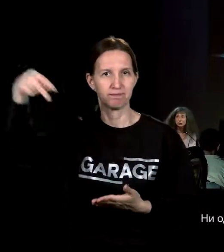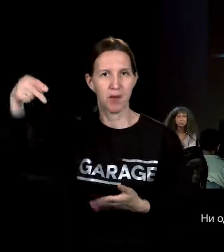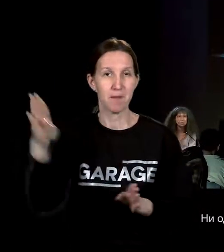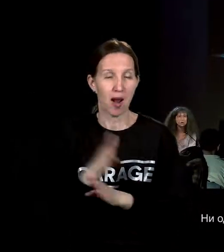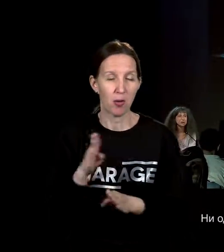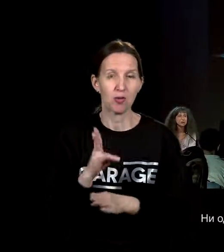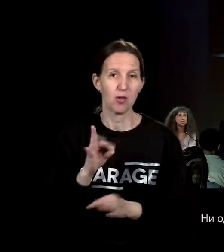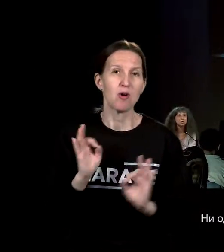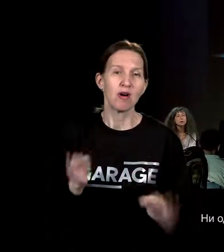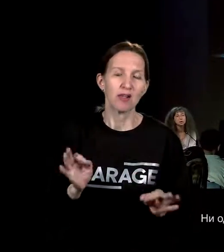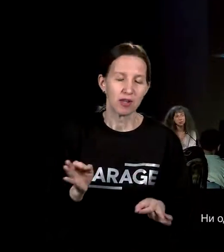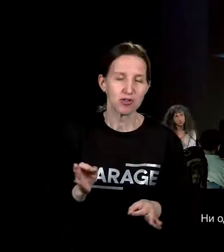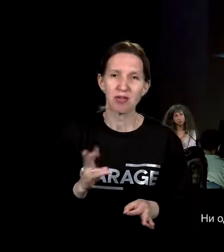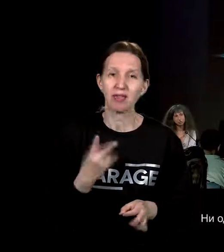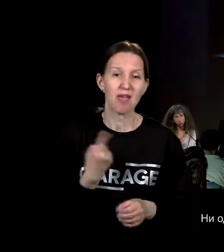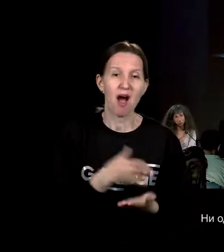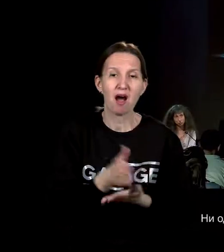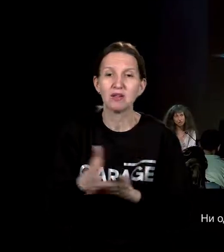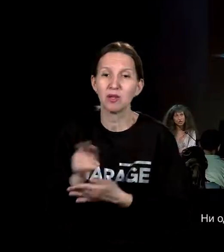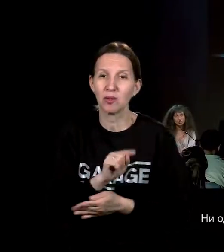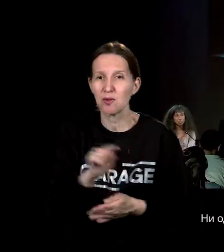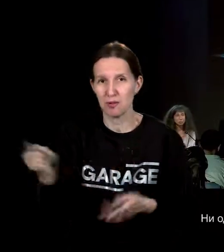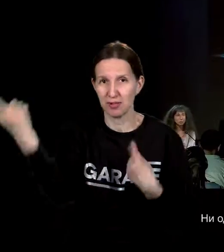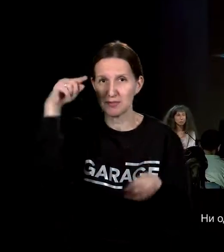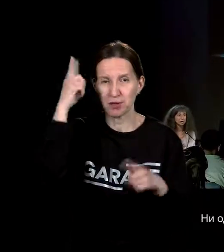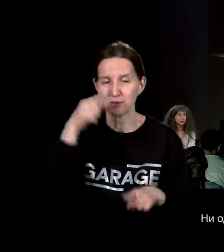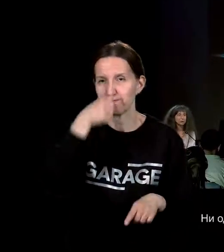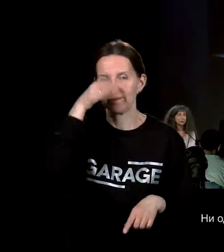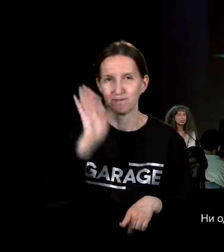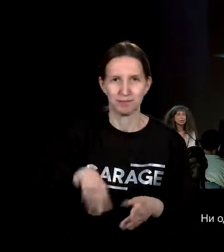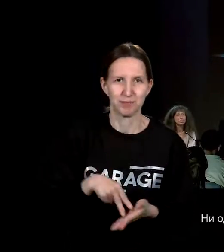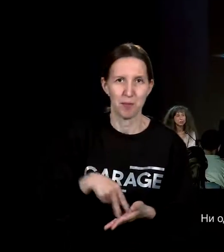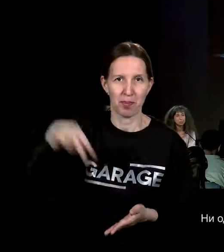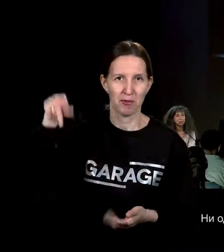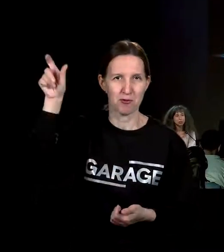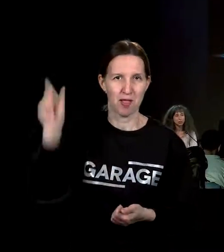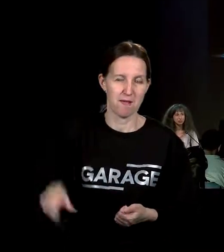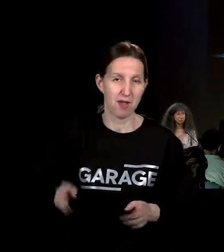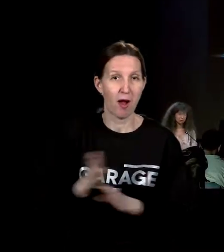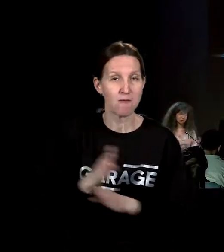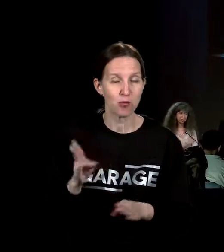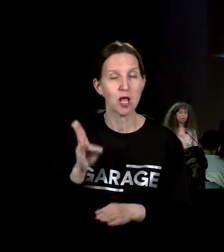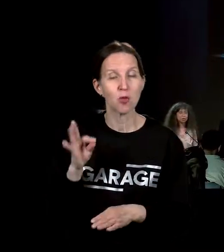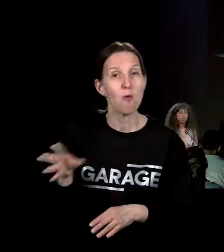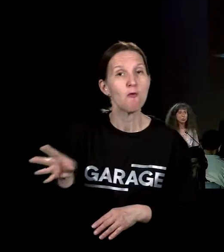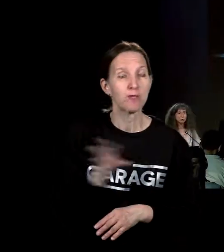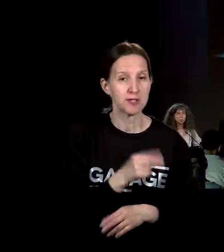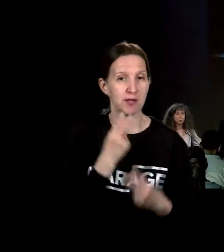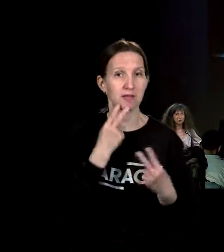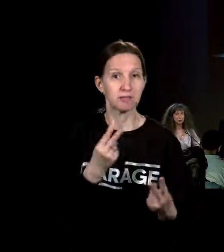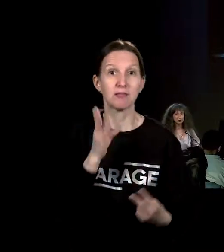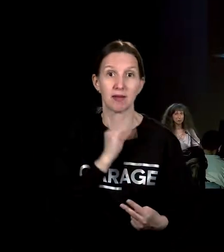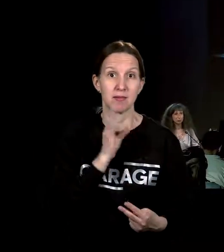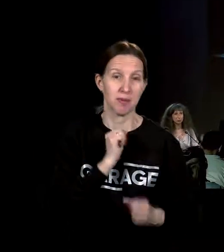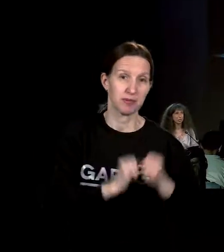ни одно из этих изобретений не подняло человека в воздух. Но при этом все они на свой лад работали. Они там, эти моторы работали.